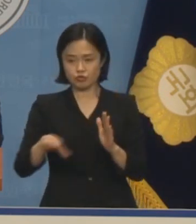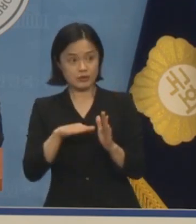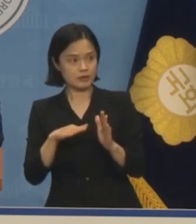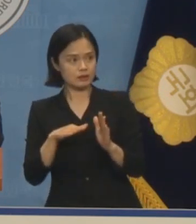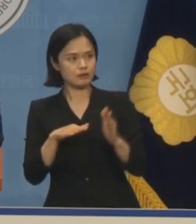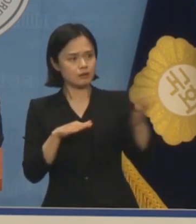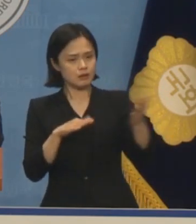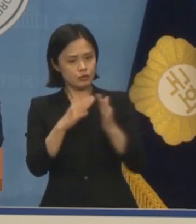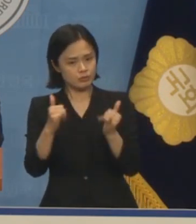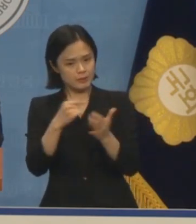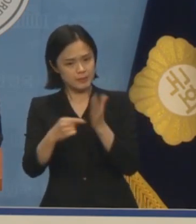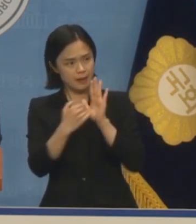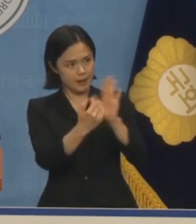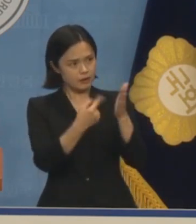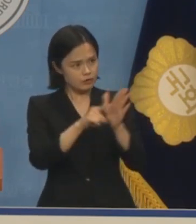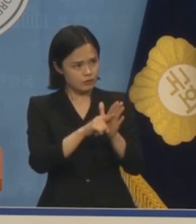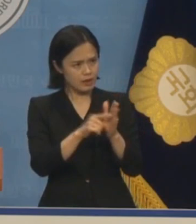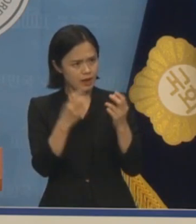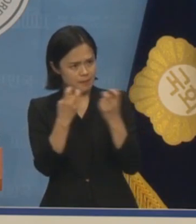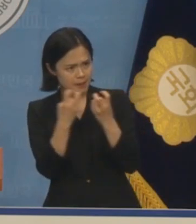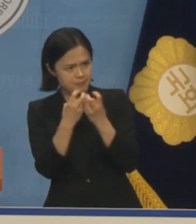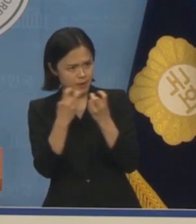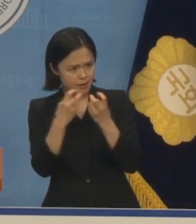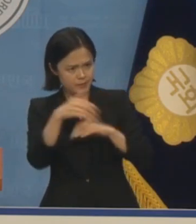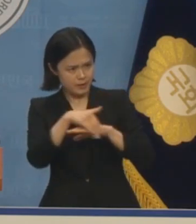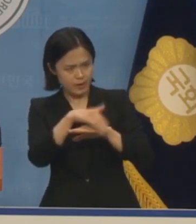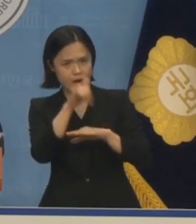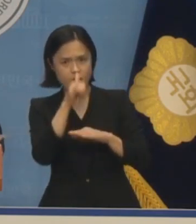않도록 대책을 강구할 것입니다.